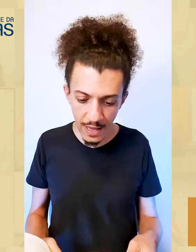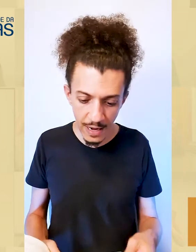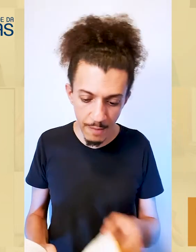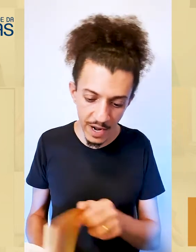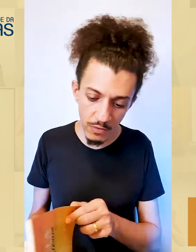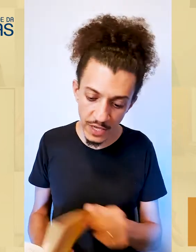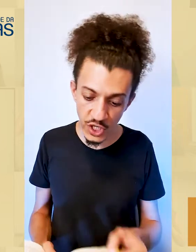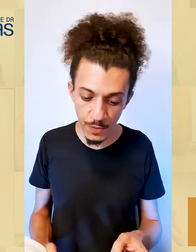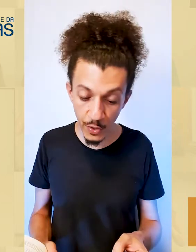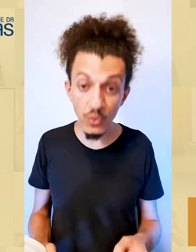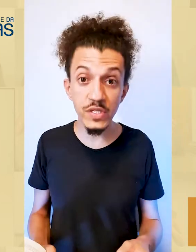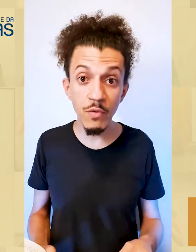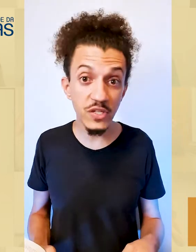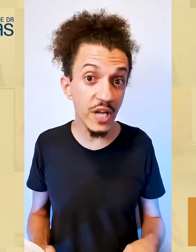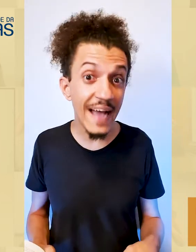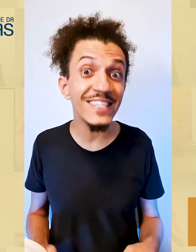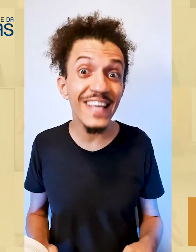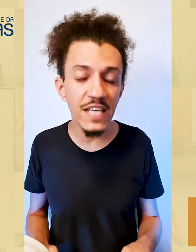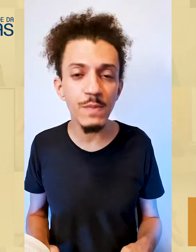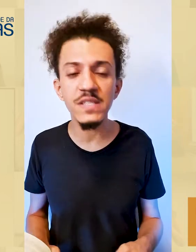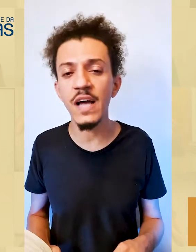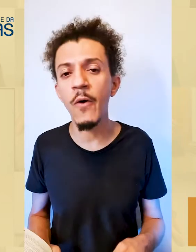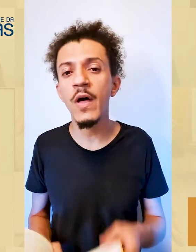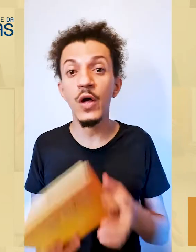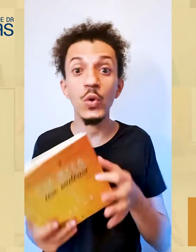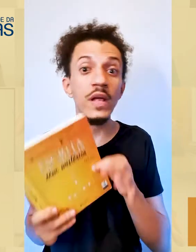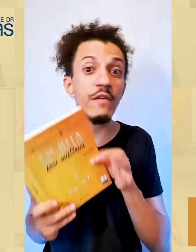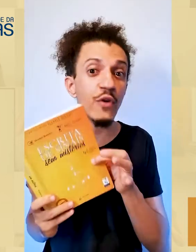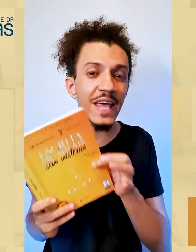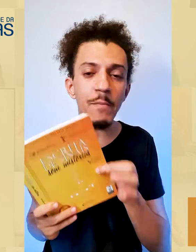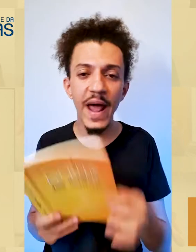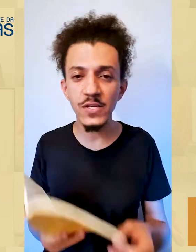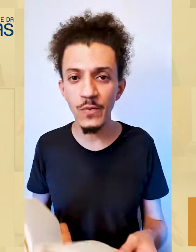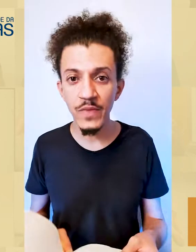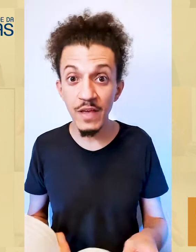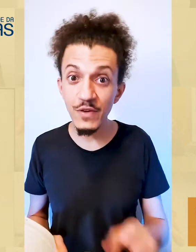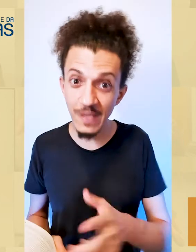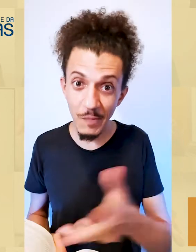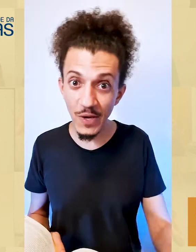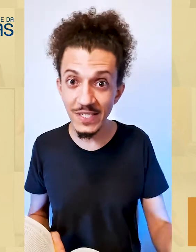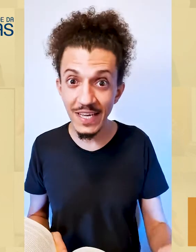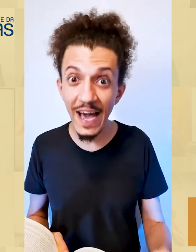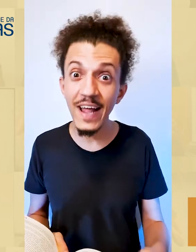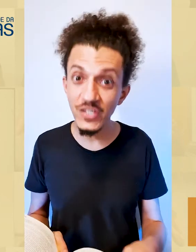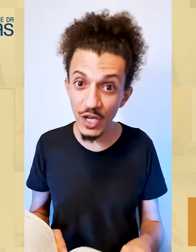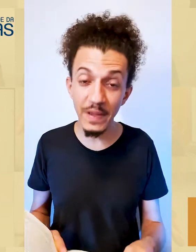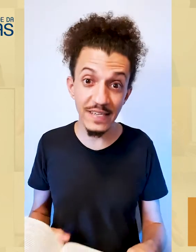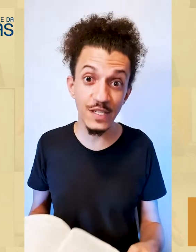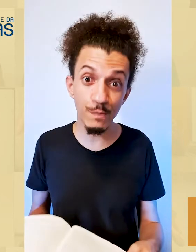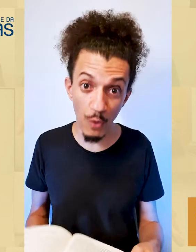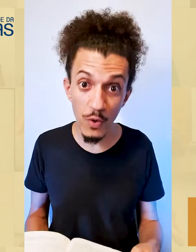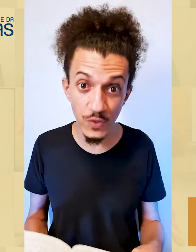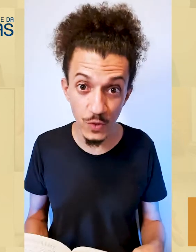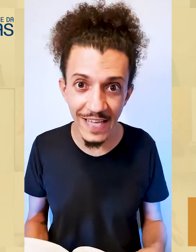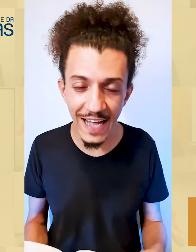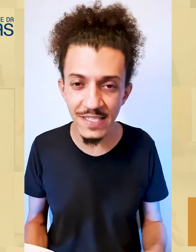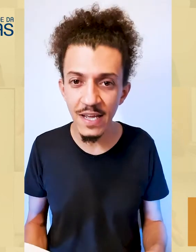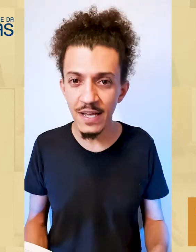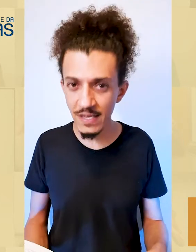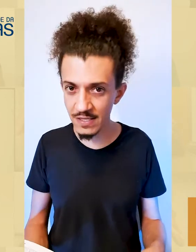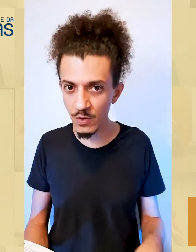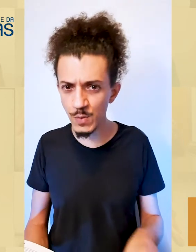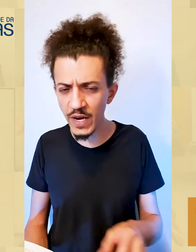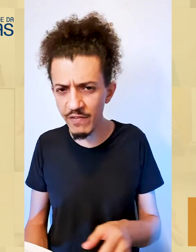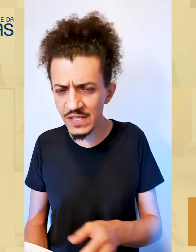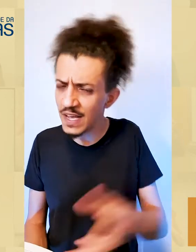universidadedalibras.com.br. Lembrando que a gente produziu uma tiragem especial do livro impresso e você pode garantir uma dessas poucas unidades